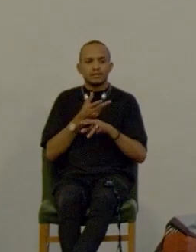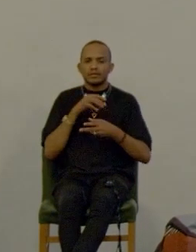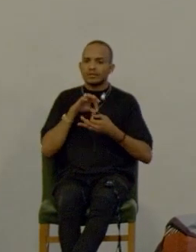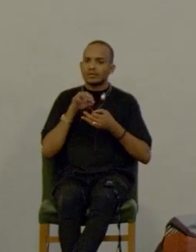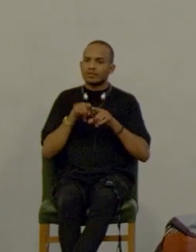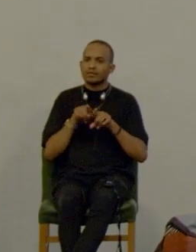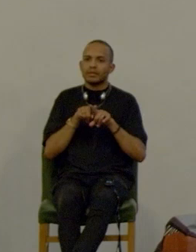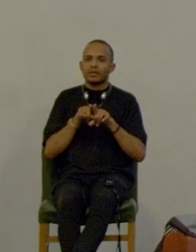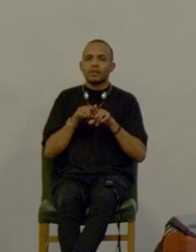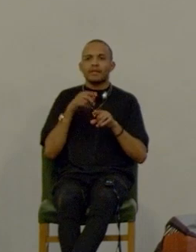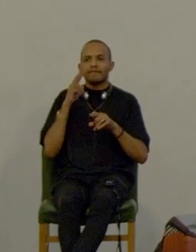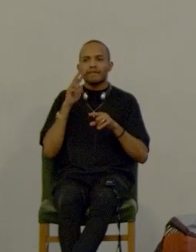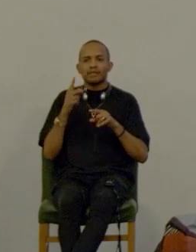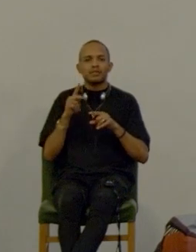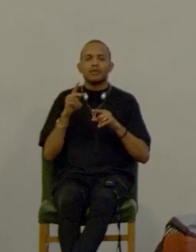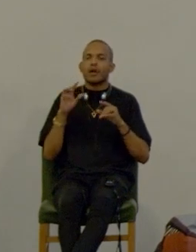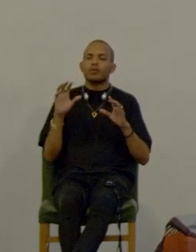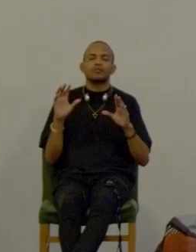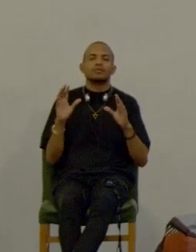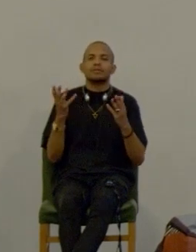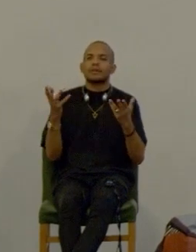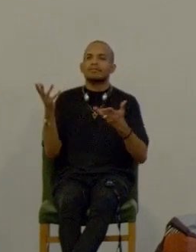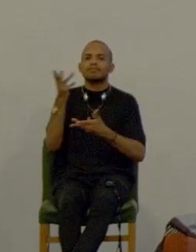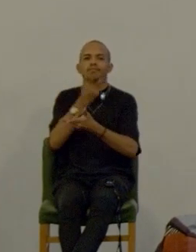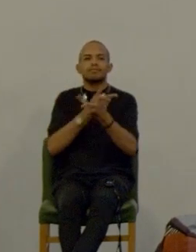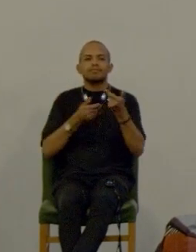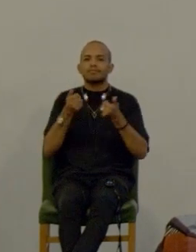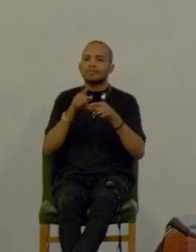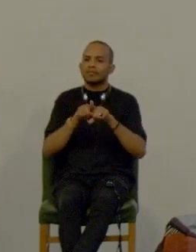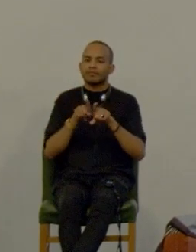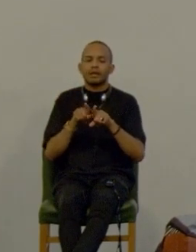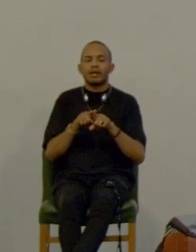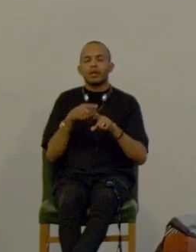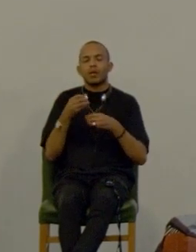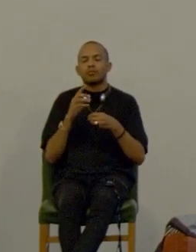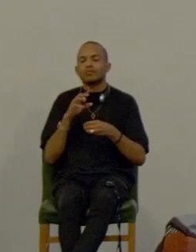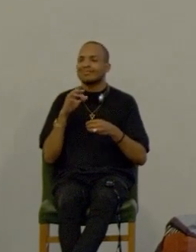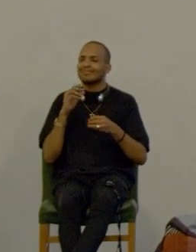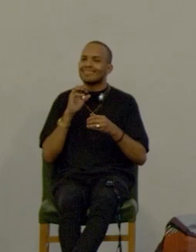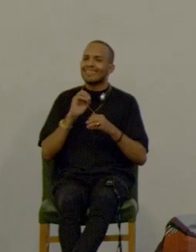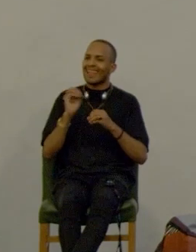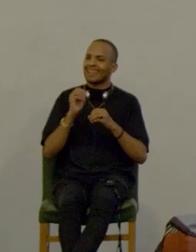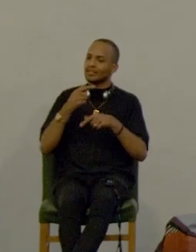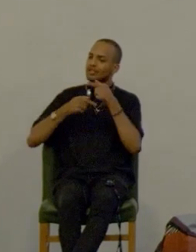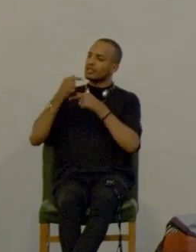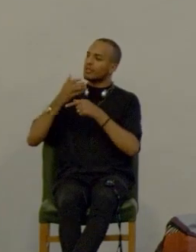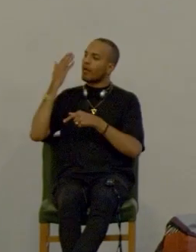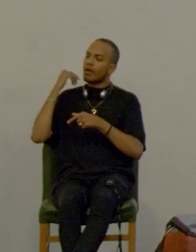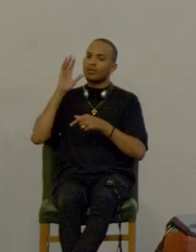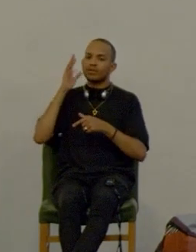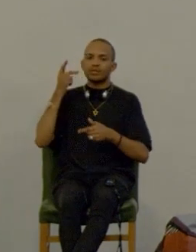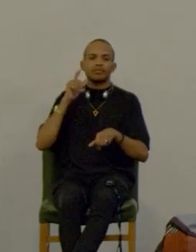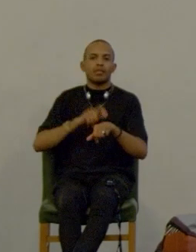mas é maravilhoso ver isso acontecer também. É um espetáculo também, né? Nós somos privilegiados de certa maneira, porque nenhuma geração antes da nossa viu isso acontecer em